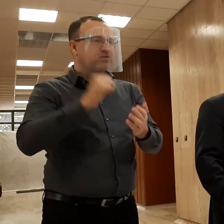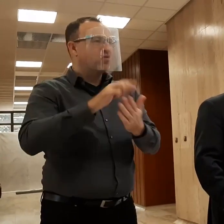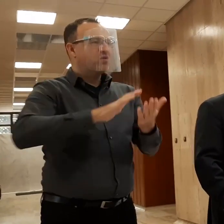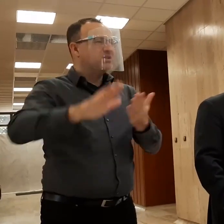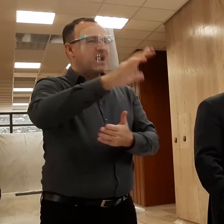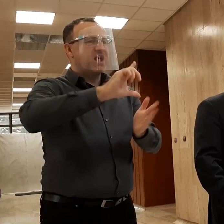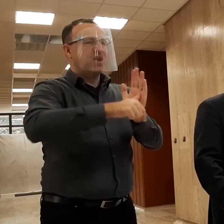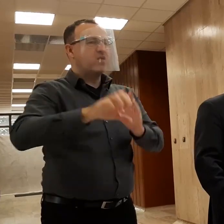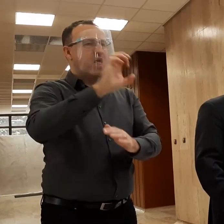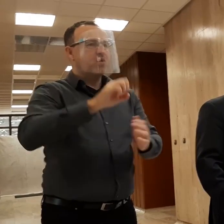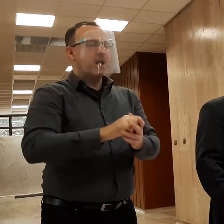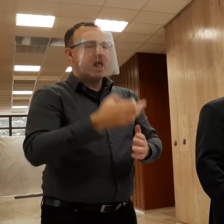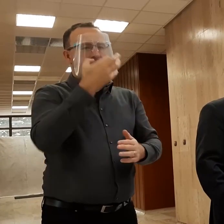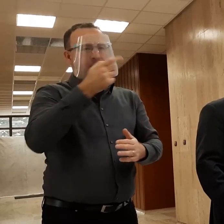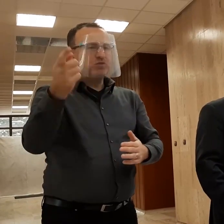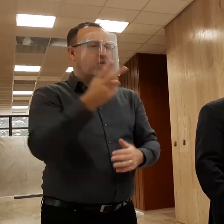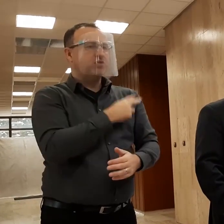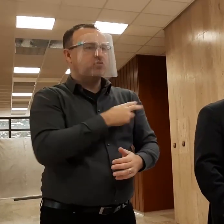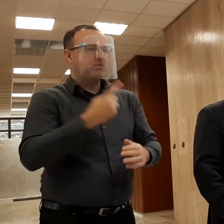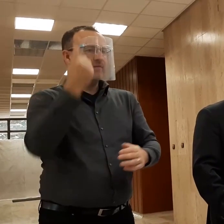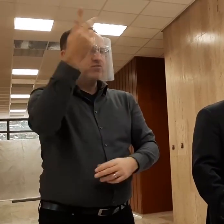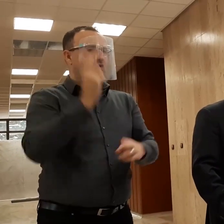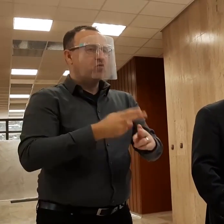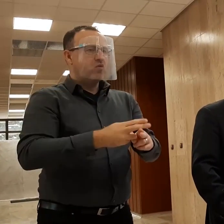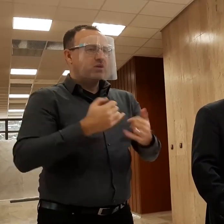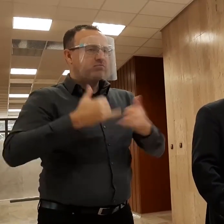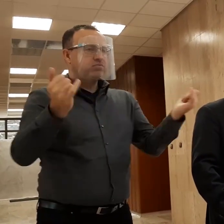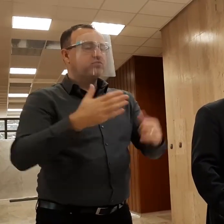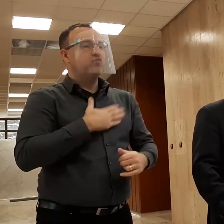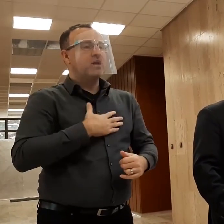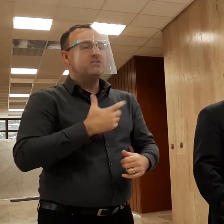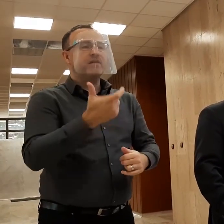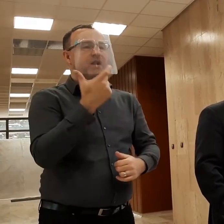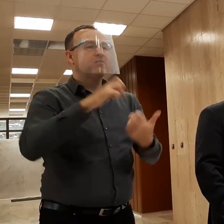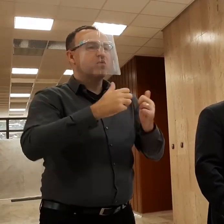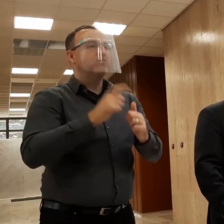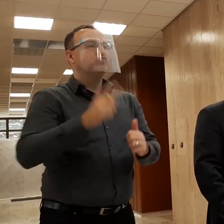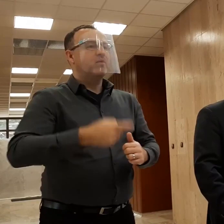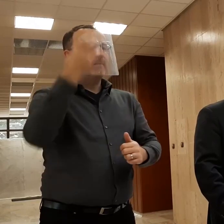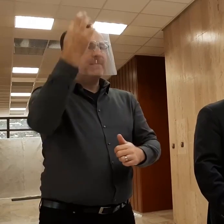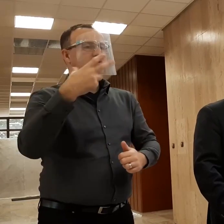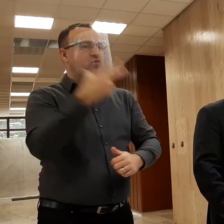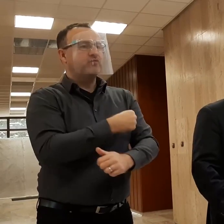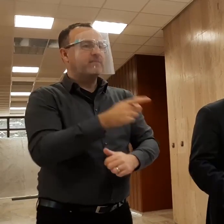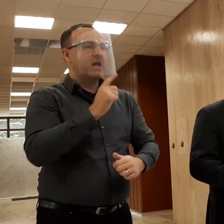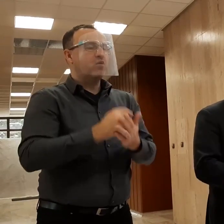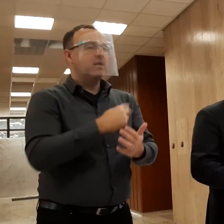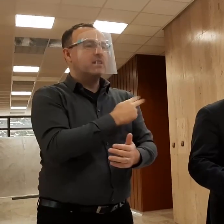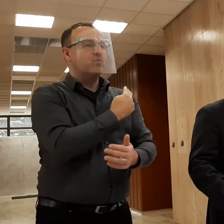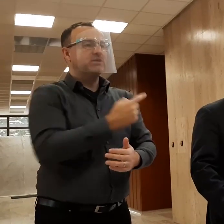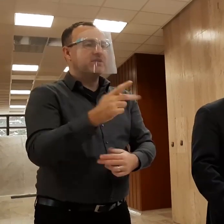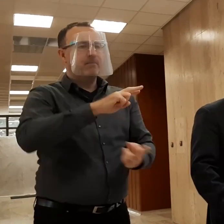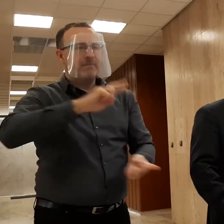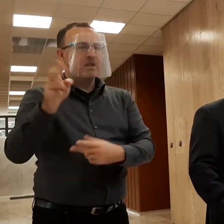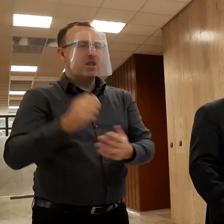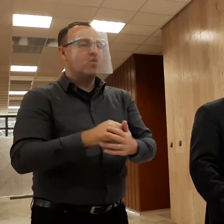celom regióne. Nemecko má historicky najvyššie čísla a tak ďalej. Samozrejme, u nás je veľký problém v tom, že je nízka zaočkovanosť. Čiže nemocnice sú naplnené, v útorok